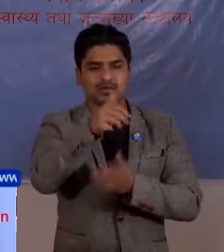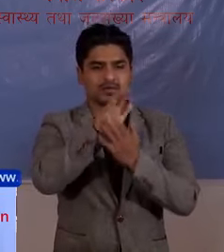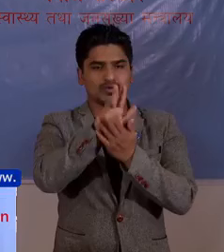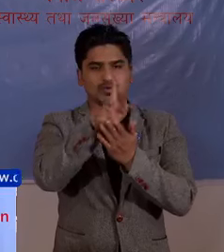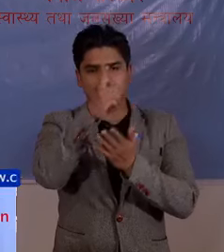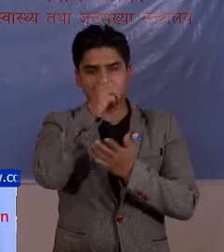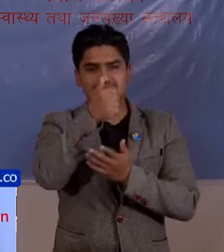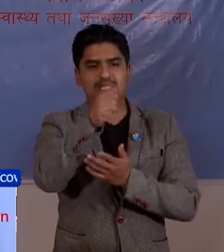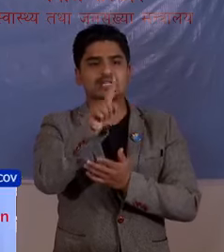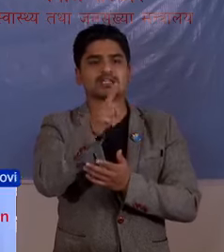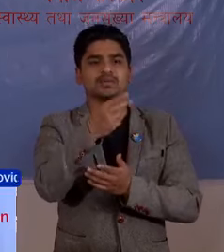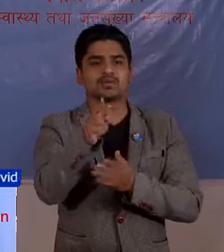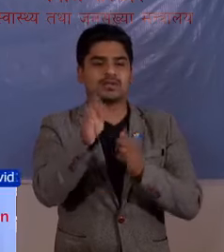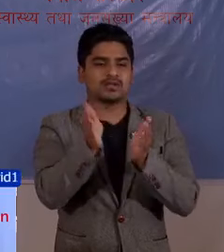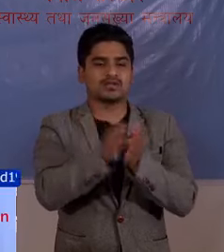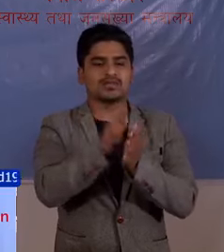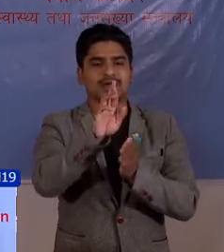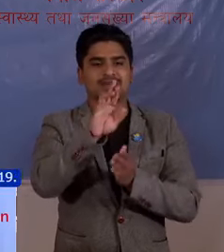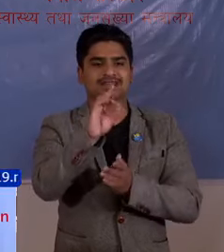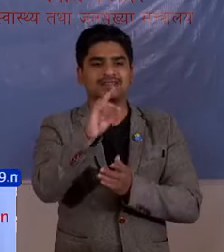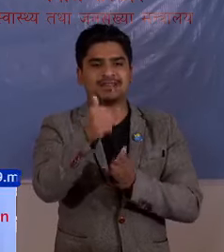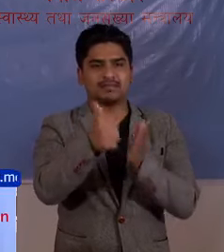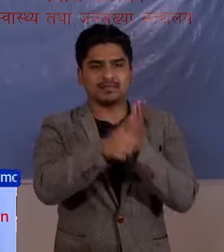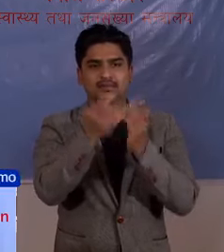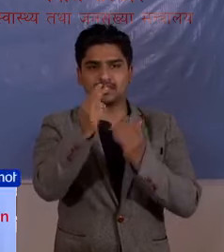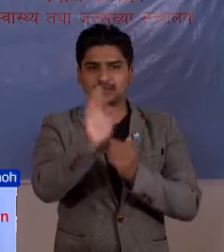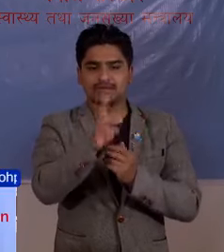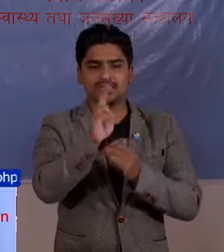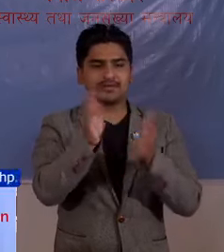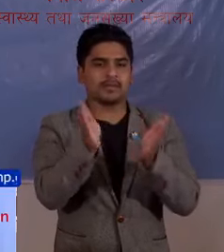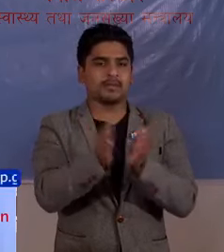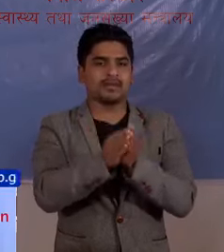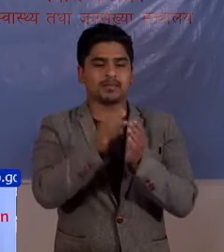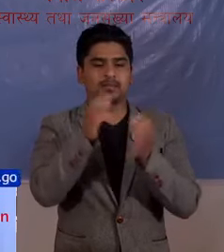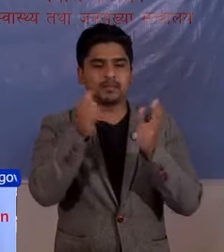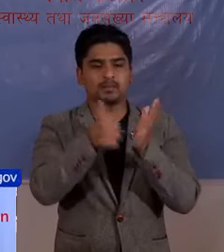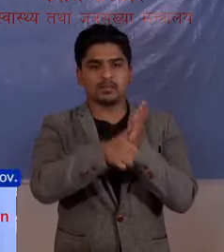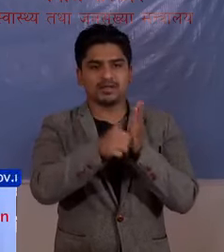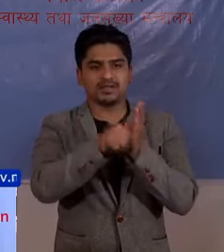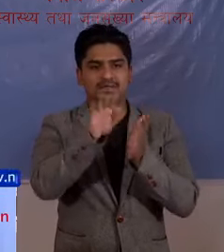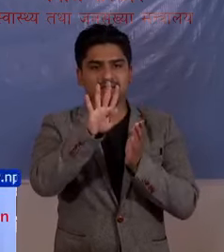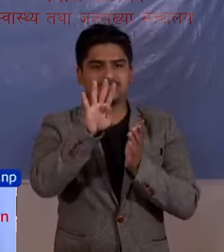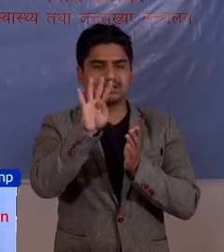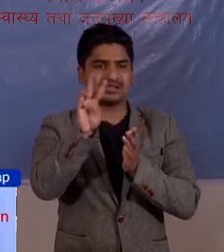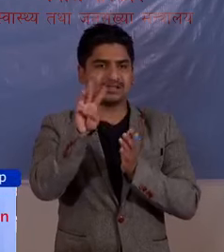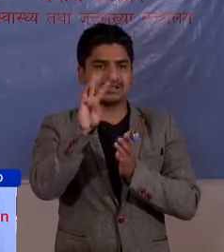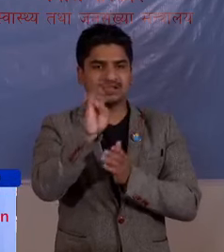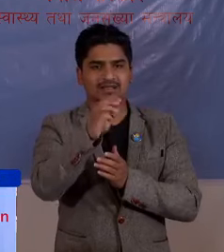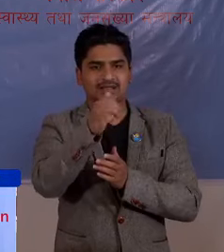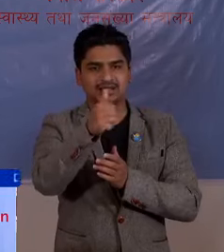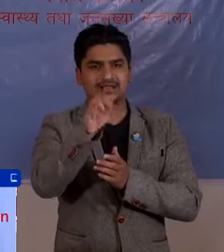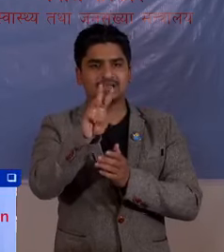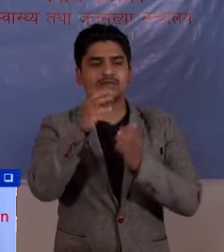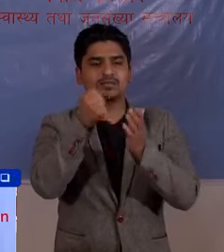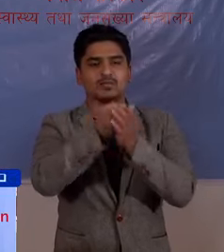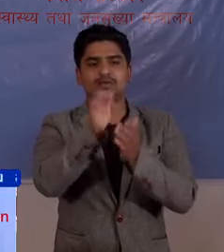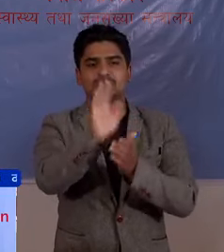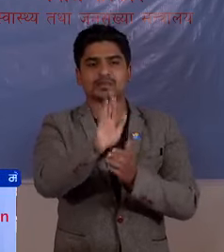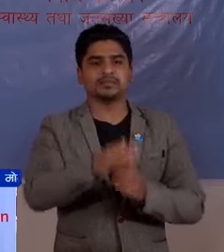11,961 जम्मा आरडिटीका परीक्षणहरू भएका छन्। यसरी जम्मा परीक्षण 43,063 पुगेको छ।